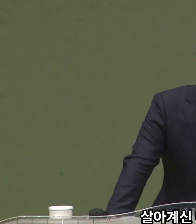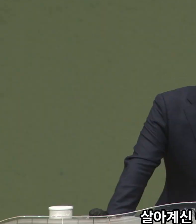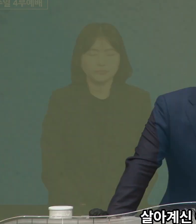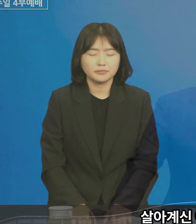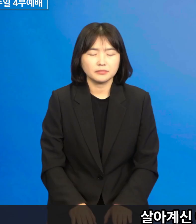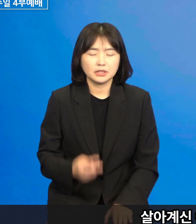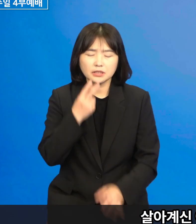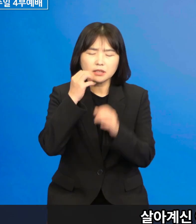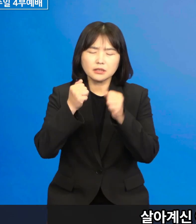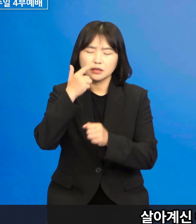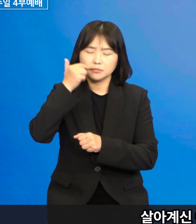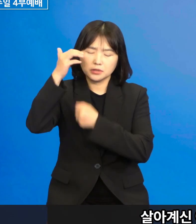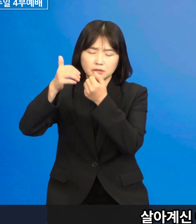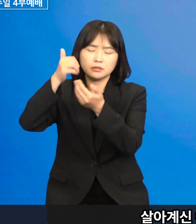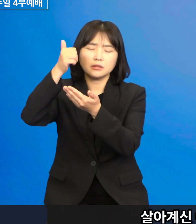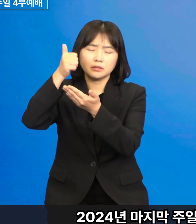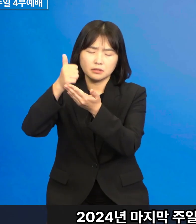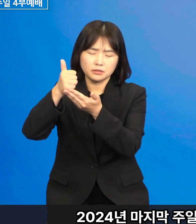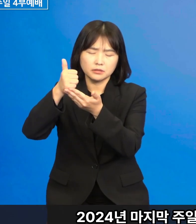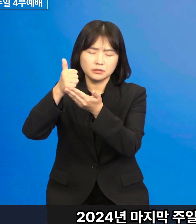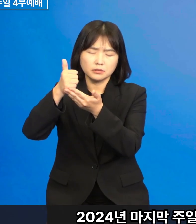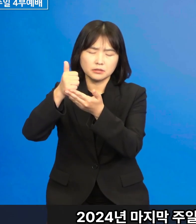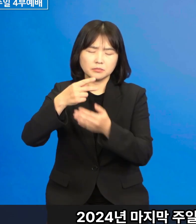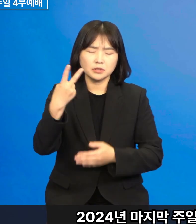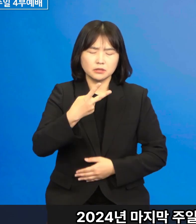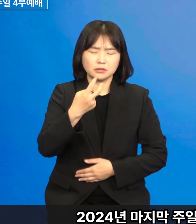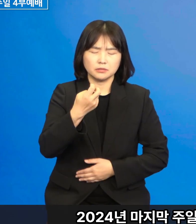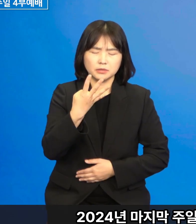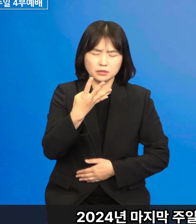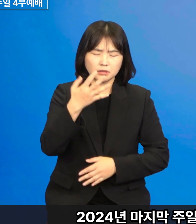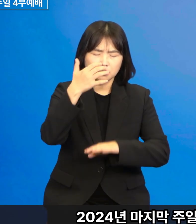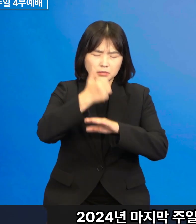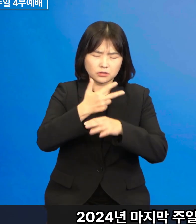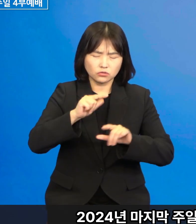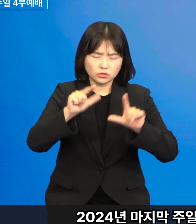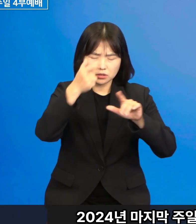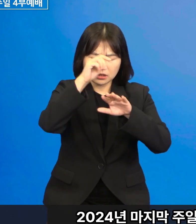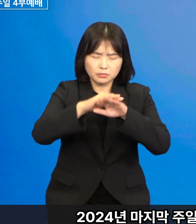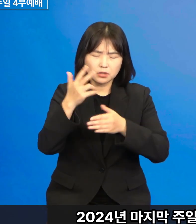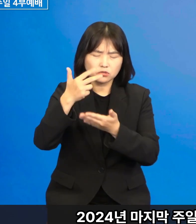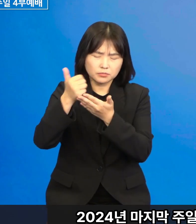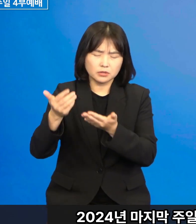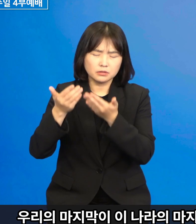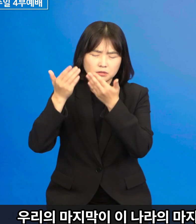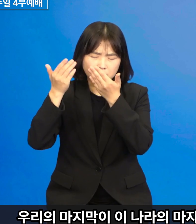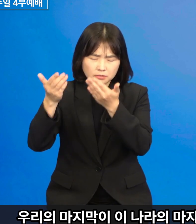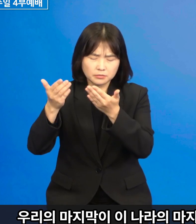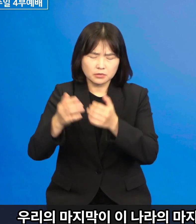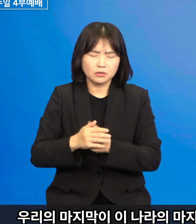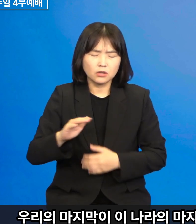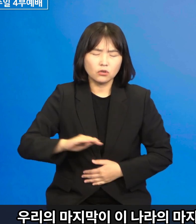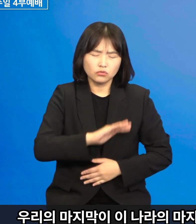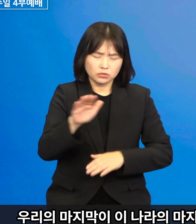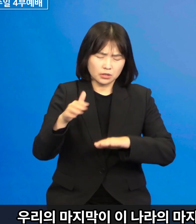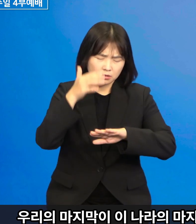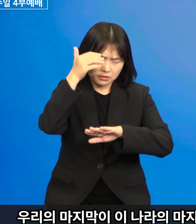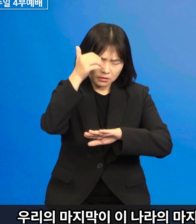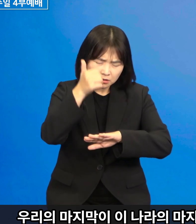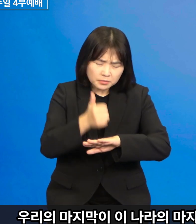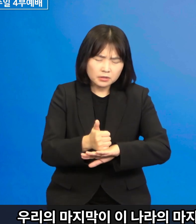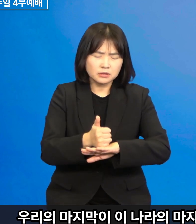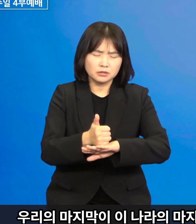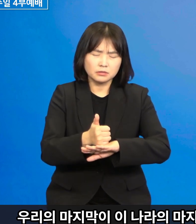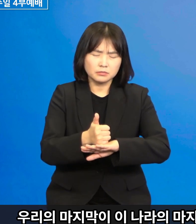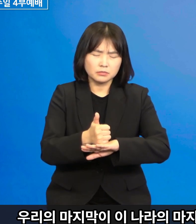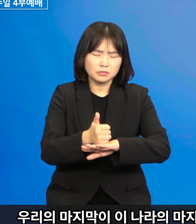하나님, 살아계신 아버지 하나님, 2024년 마지막 주일 예배를 주님께 올려드리며 우리의 마지막이,